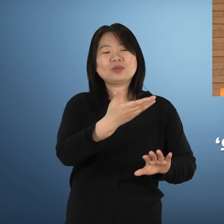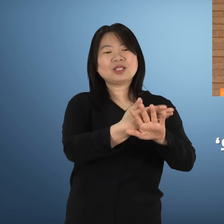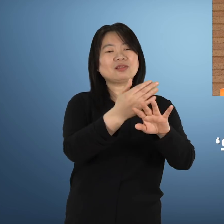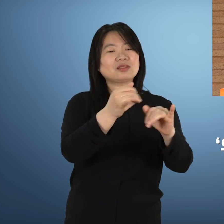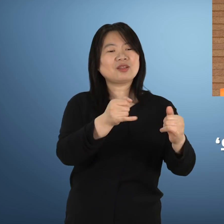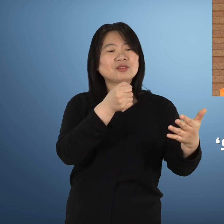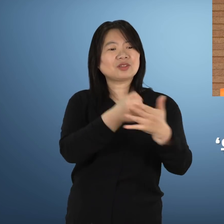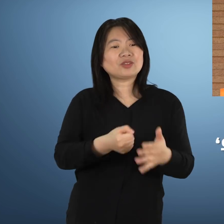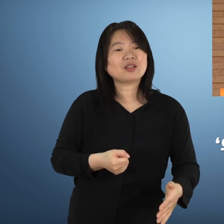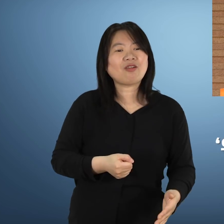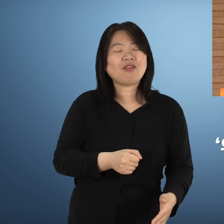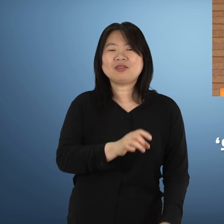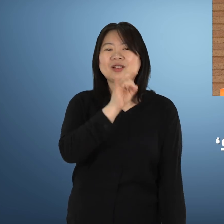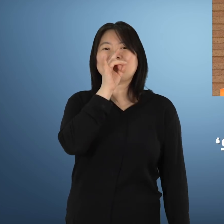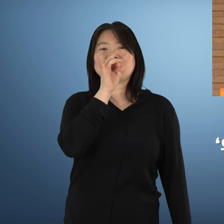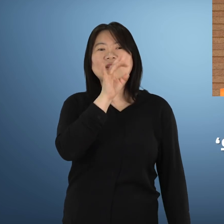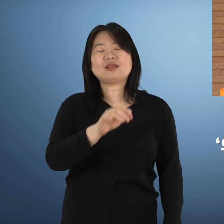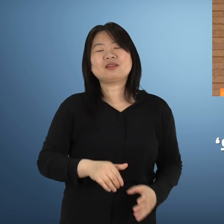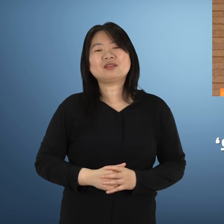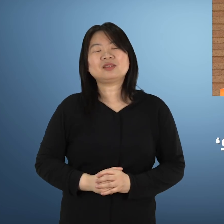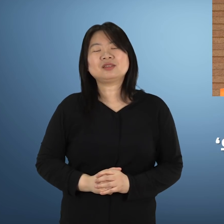타자가 결정하는 게 아니에요.